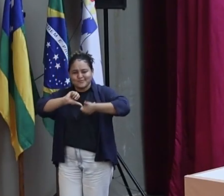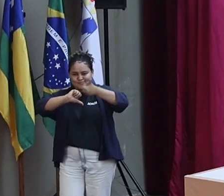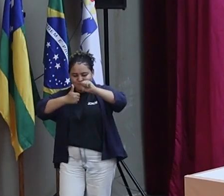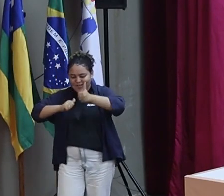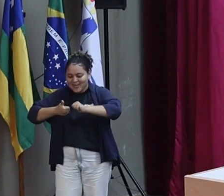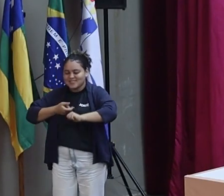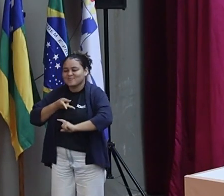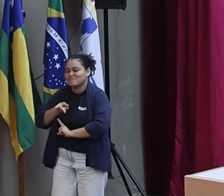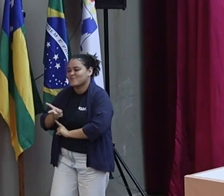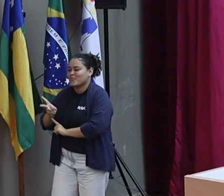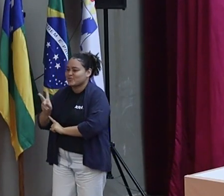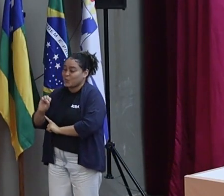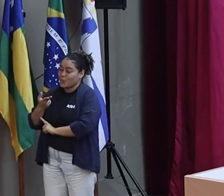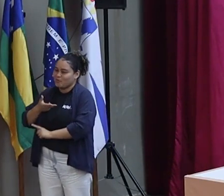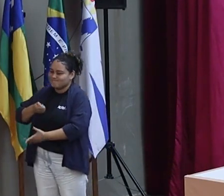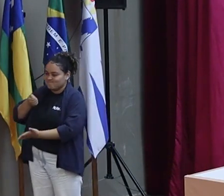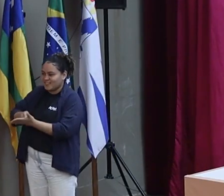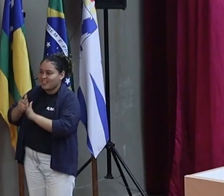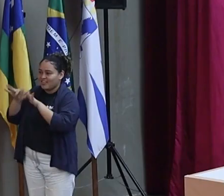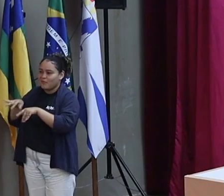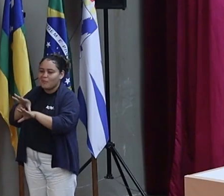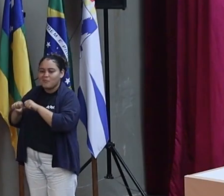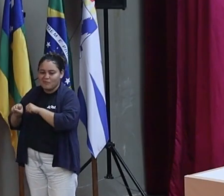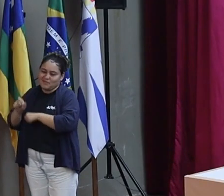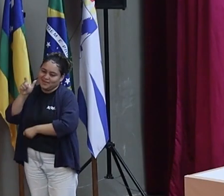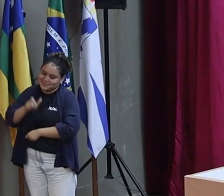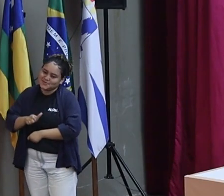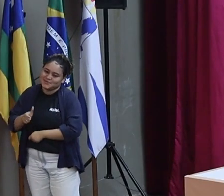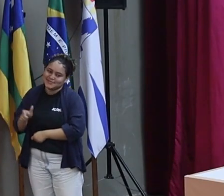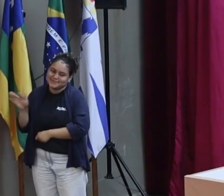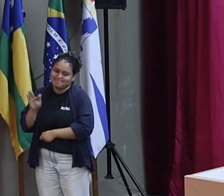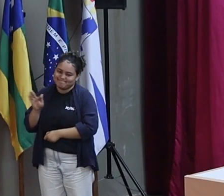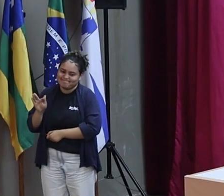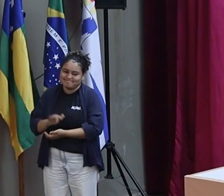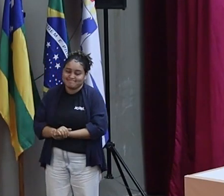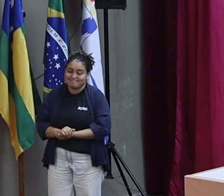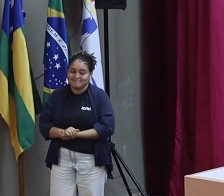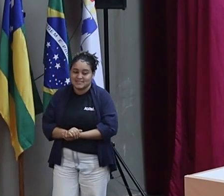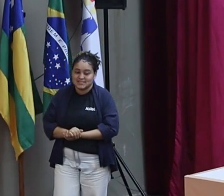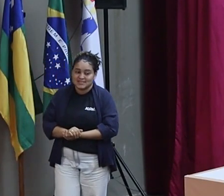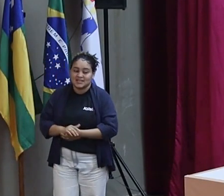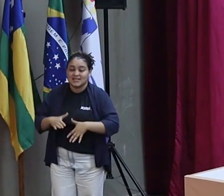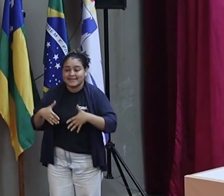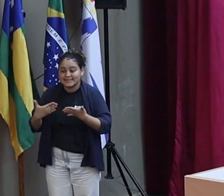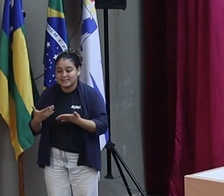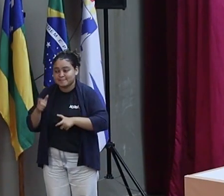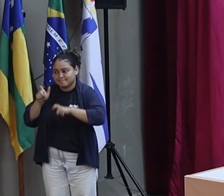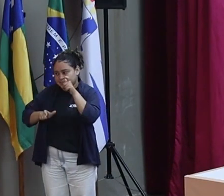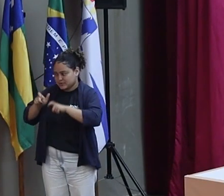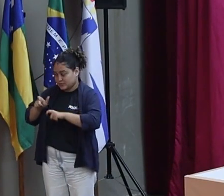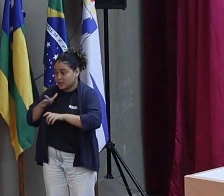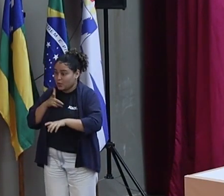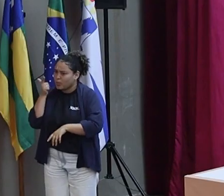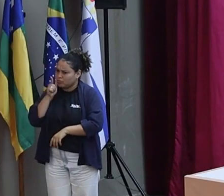da continuidade ou da permanência desses jovens, dessas jovens na universidade. Então, as pessoas que estão entrando